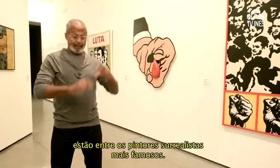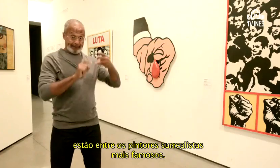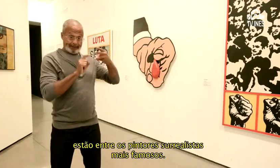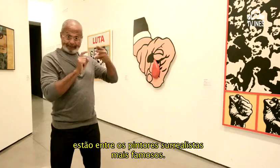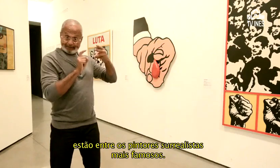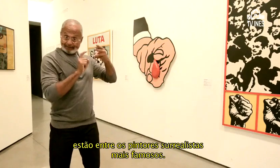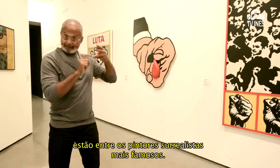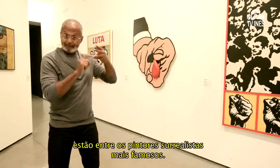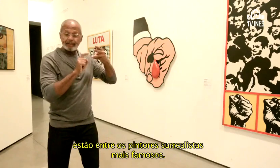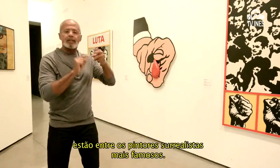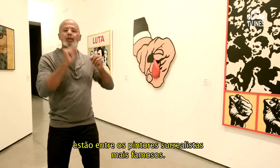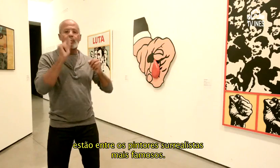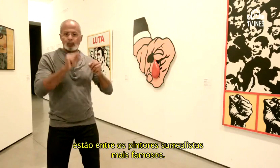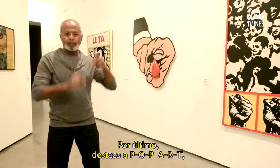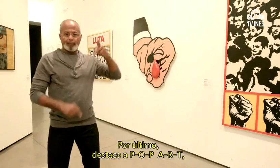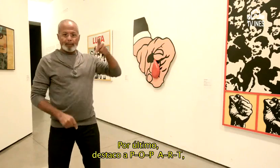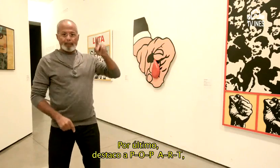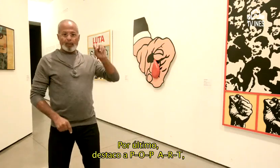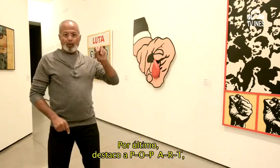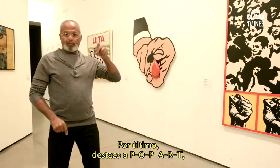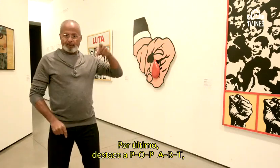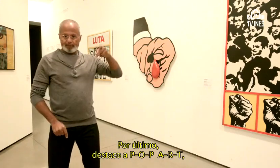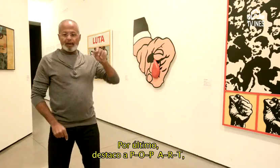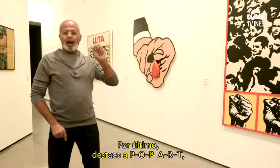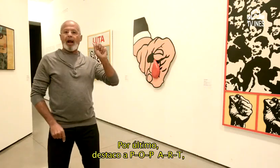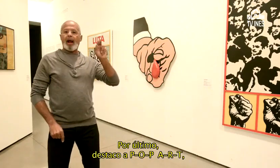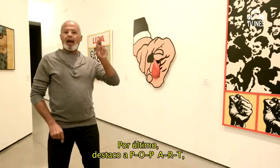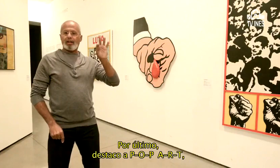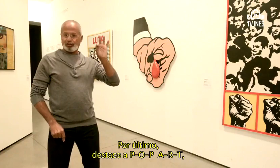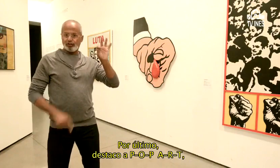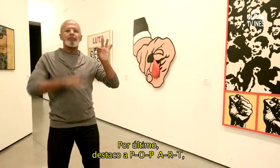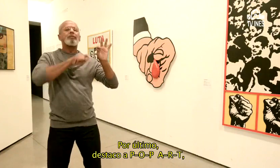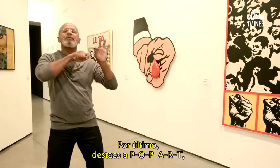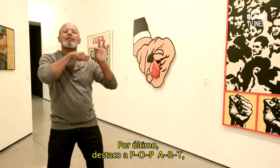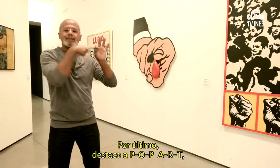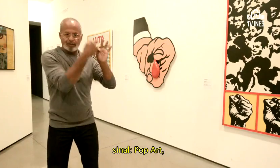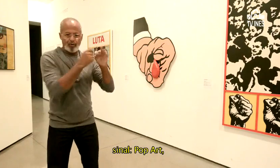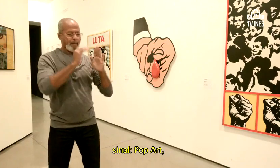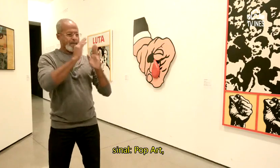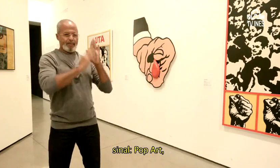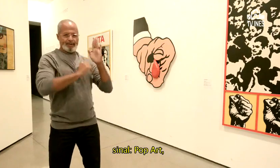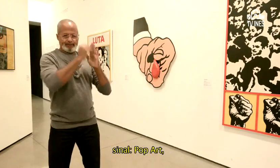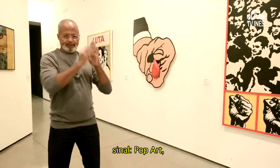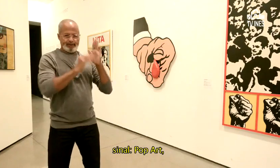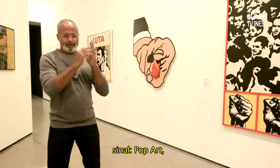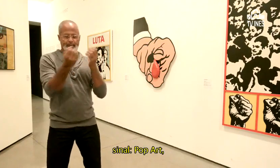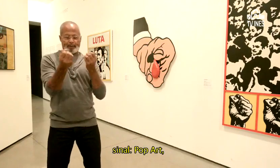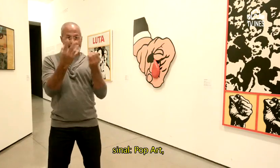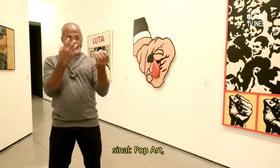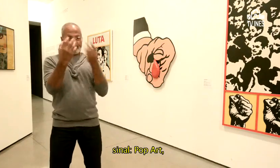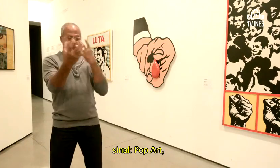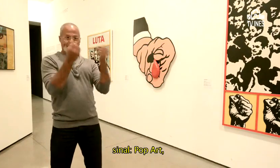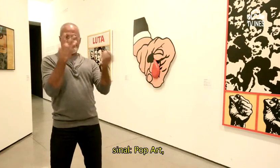famosos. Por último, destaco a pop art. Sinal pop art.